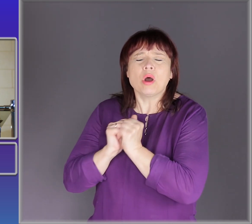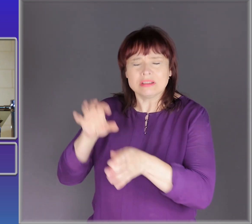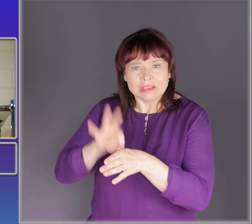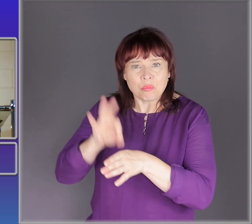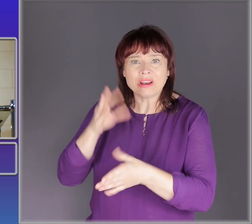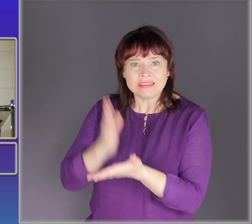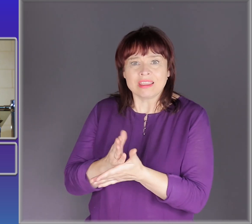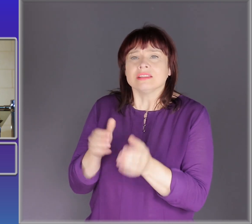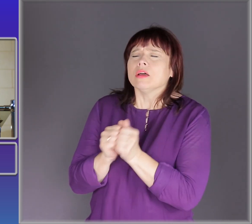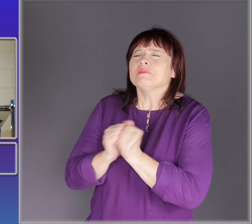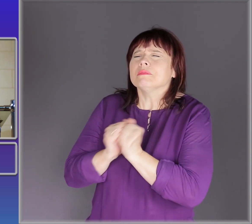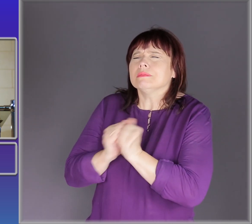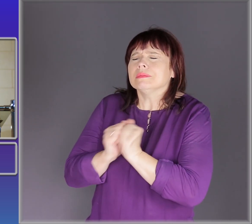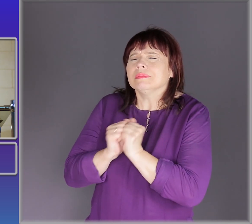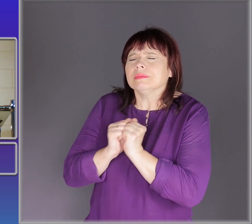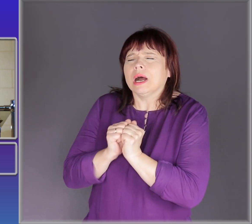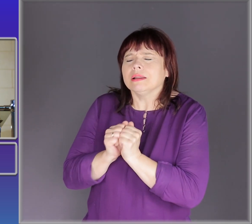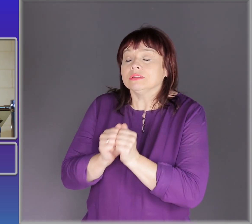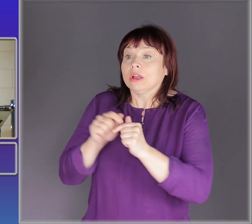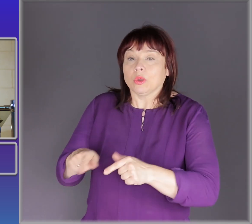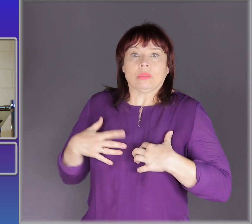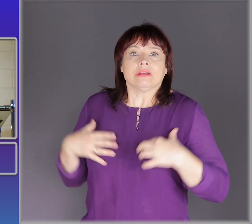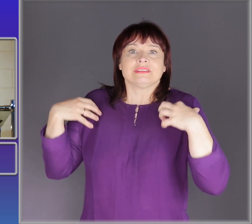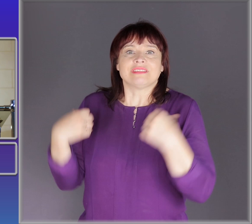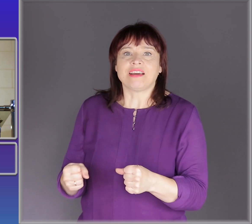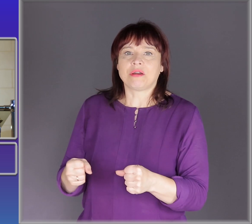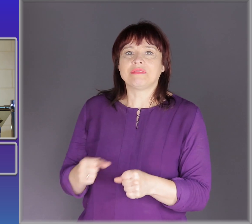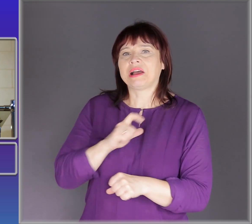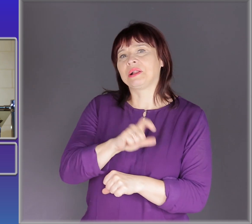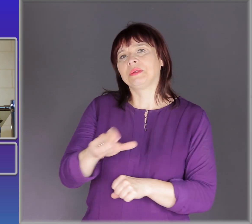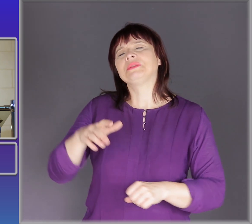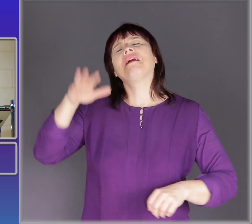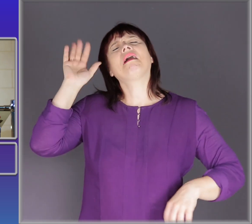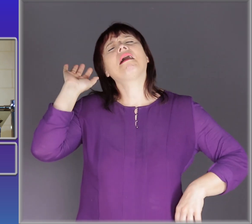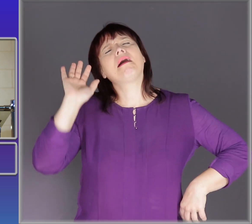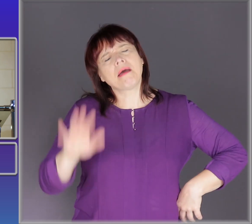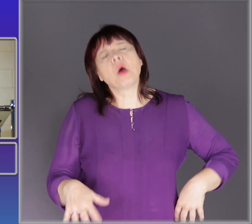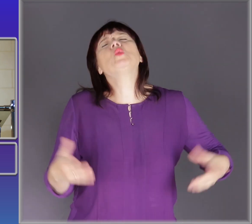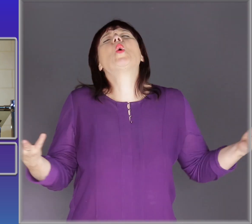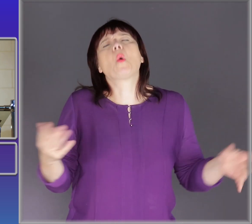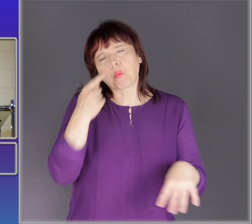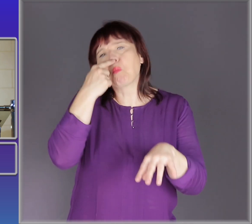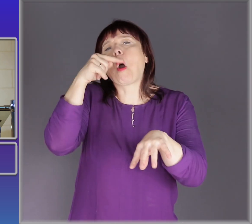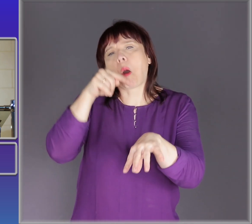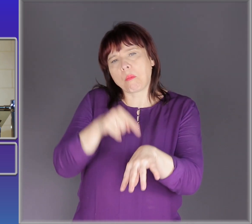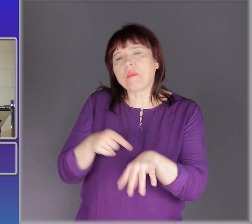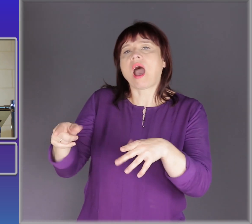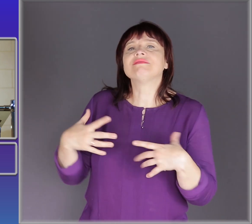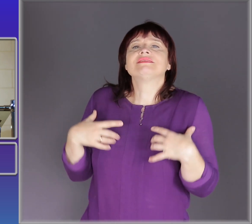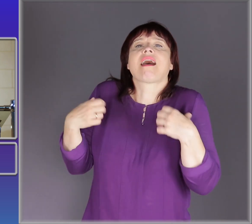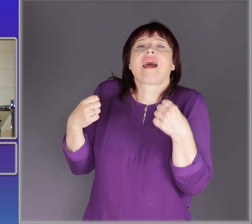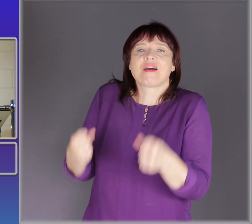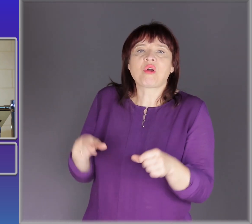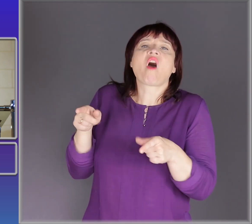выжил и пусть кто-то скажет ему но эта статистика открой медицинские журналы да